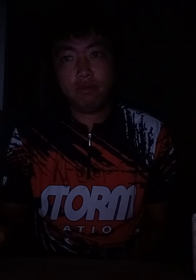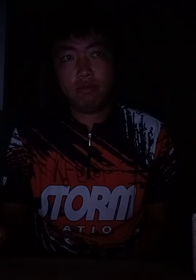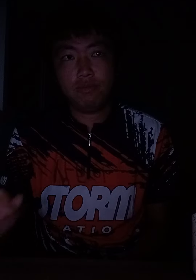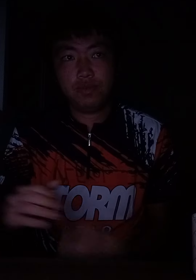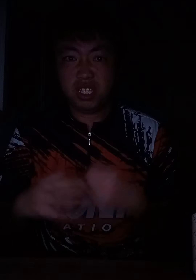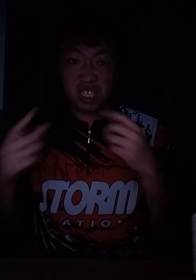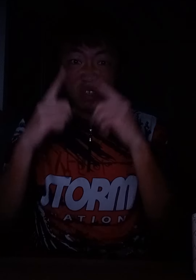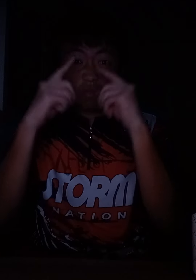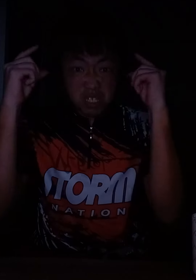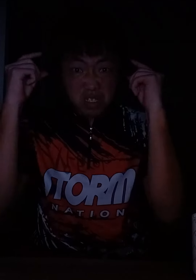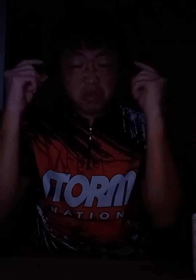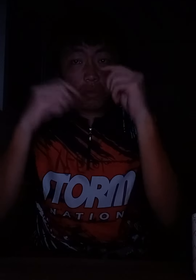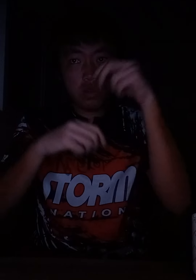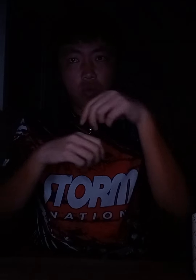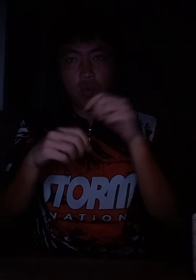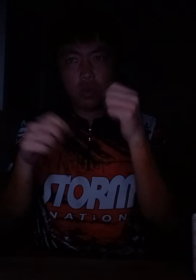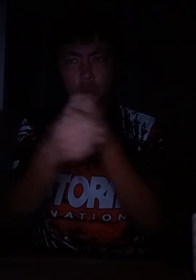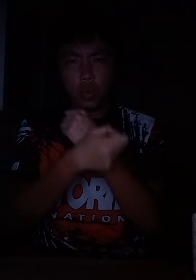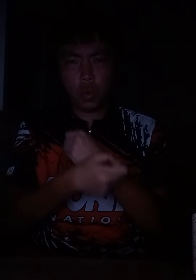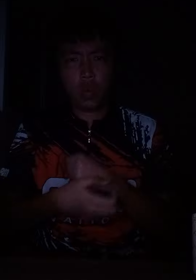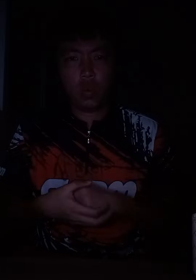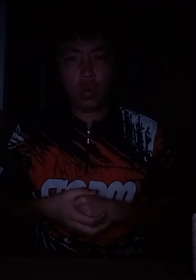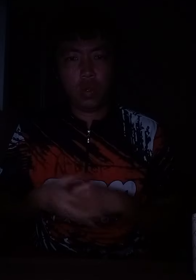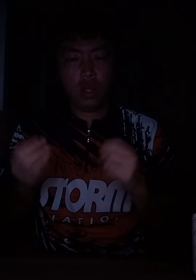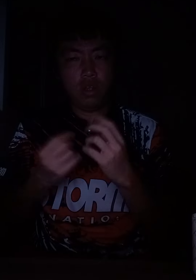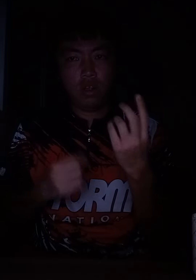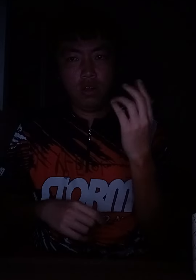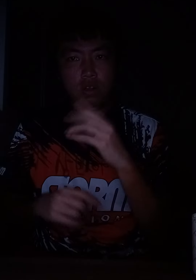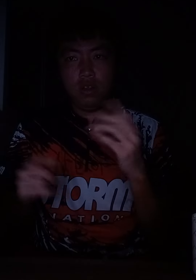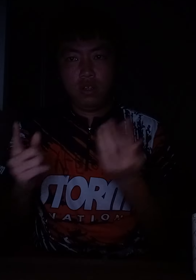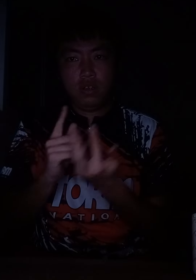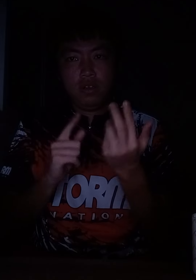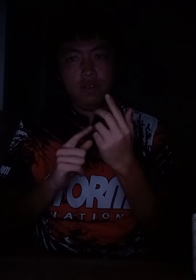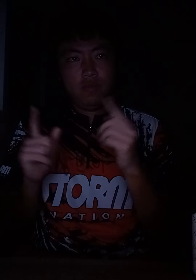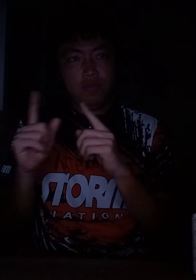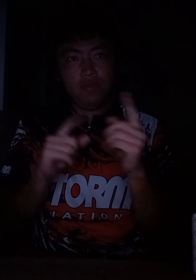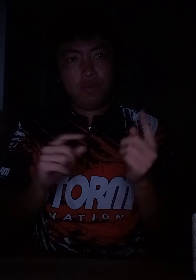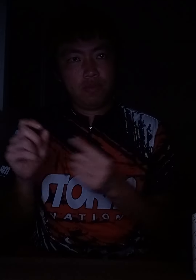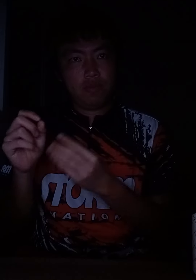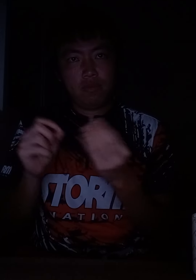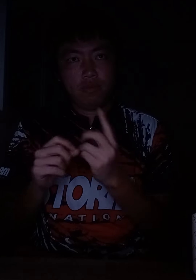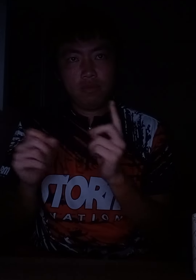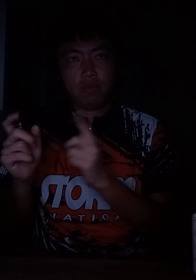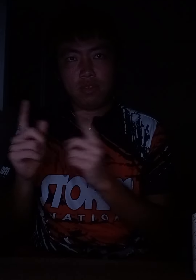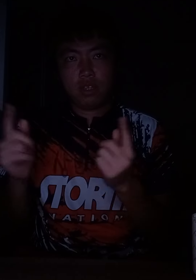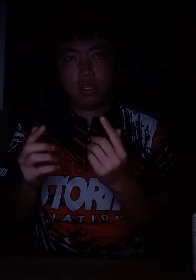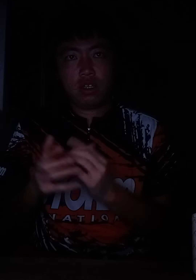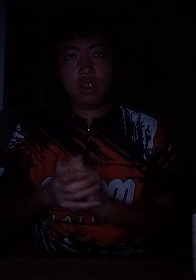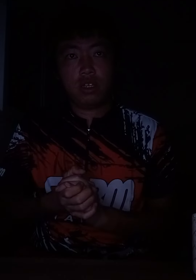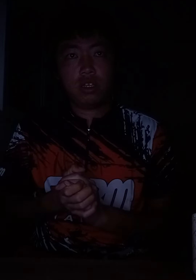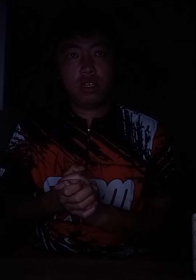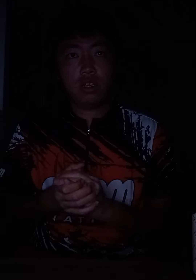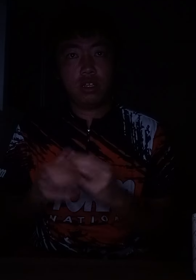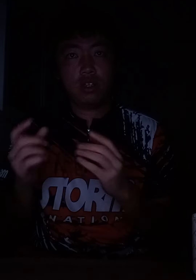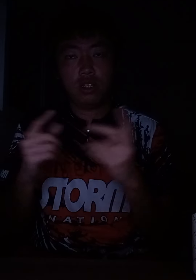이렇게 마스크 미착용으로 체포까지 되는 일이 잇따르자 우리 취재진이 실태는 어떤가 확인을 해봤습니다. 대중교통